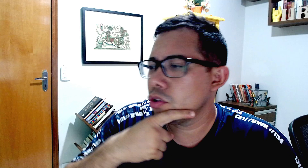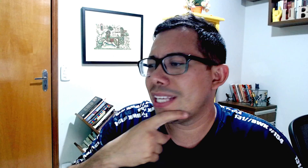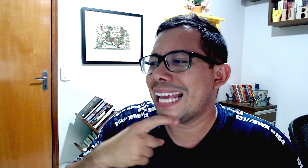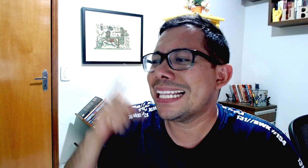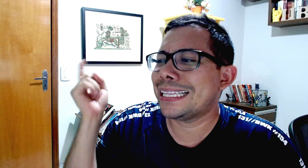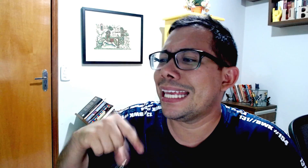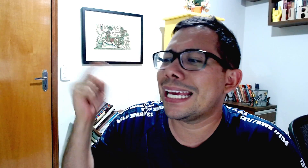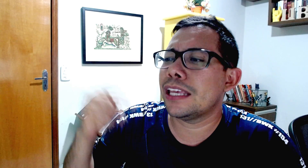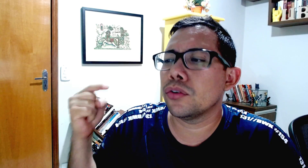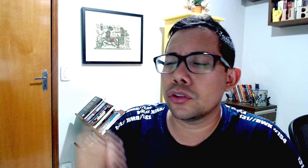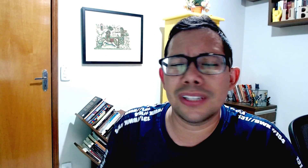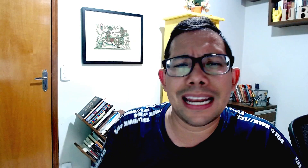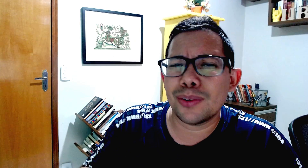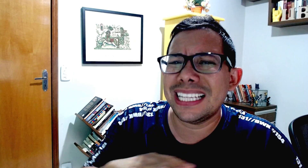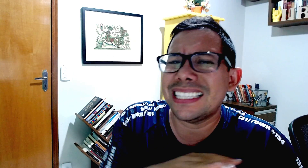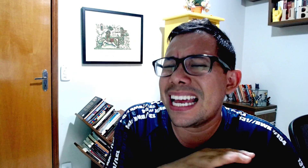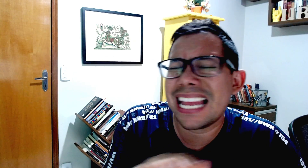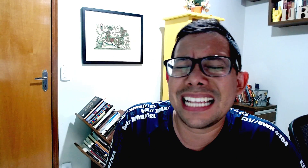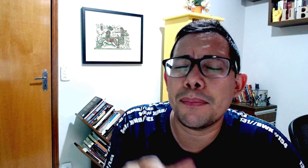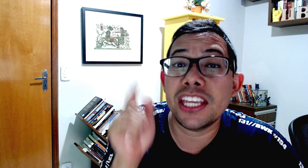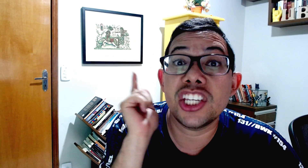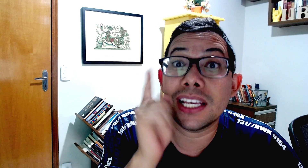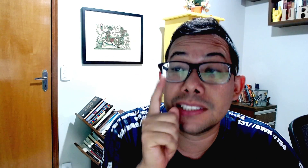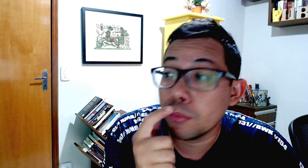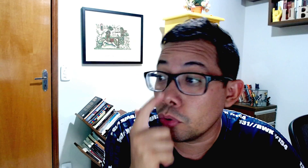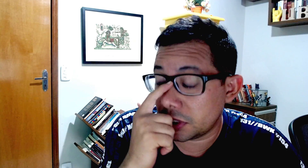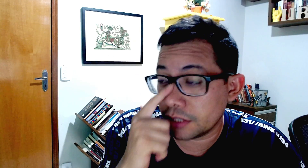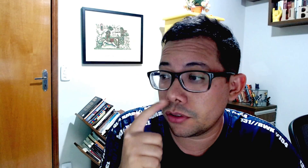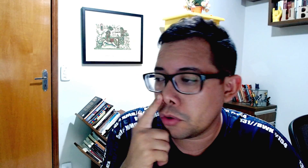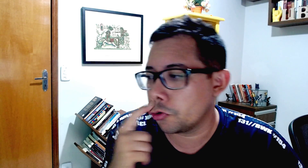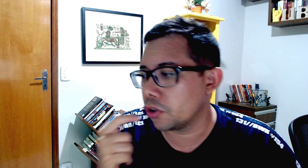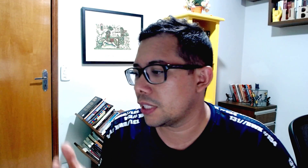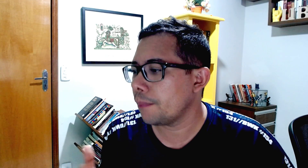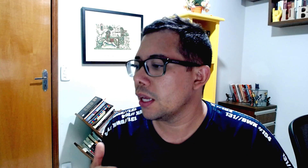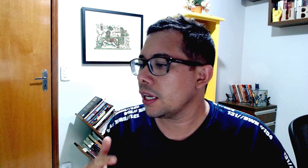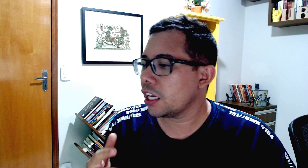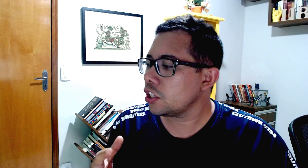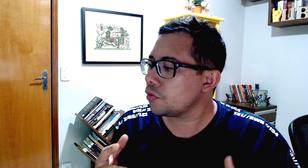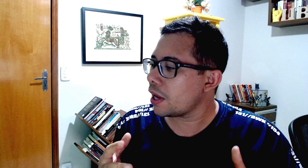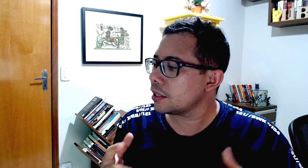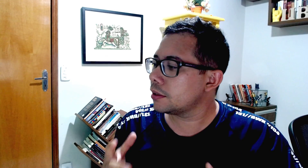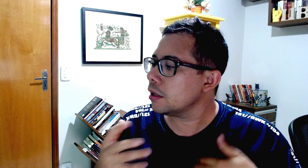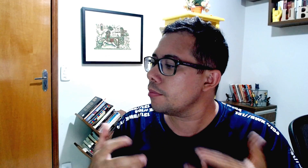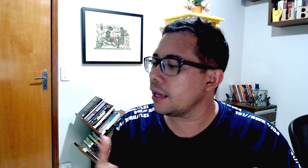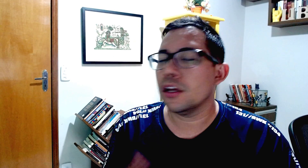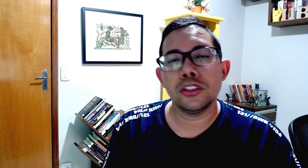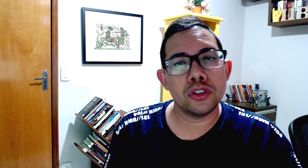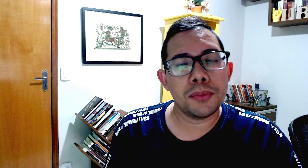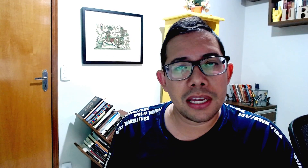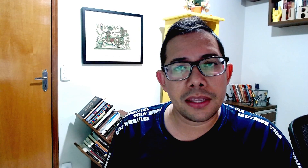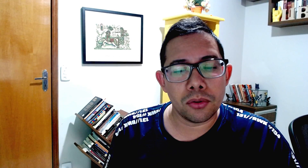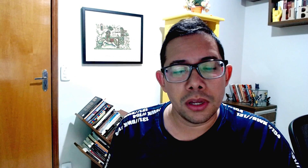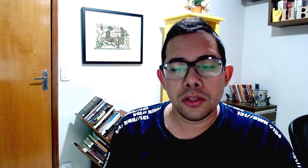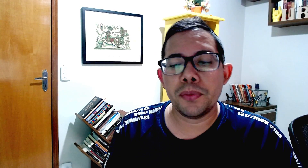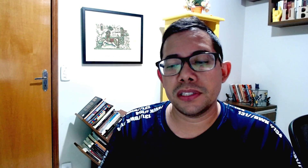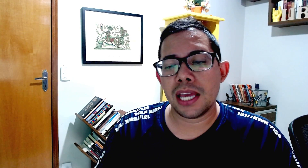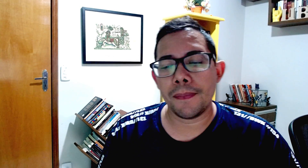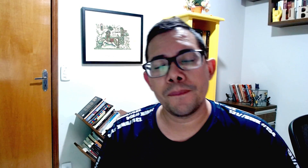que ainda tem aqui no nosso canal detalhadamente essa música, esse louvor, tá? Que a gente fala também sobre Zaqueu. Então percebe?